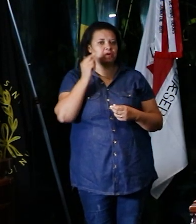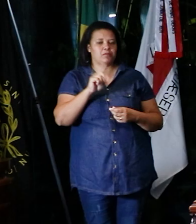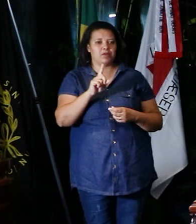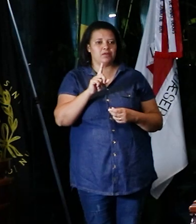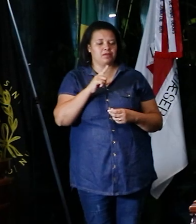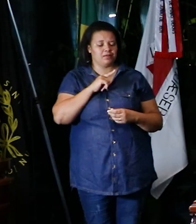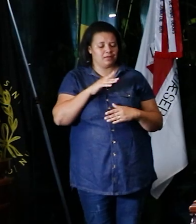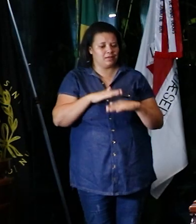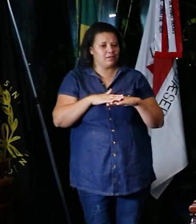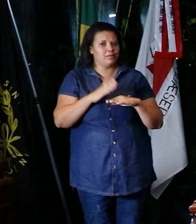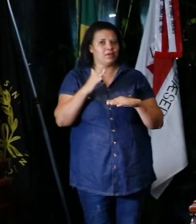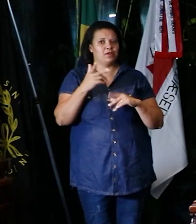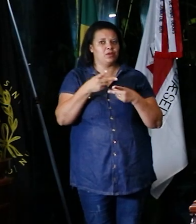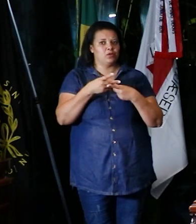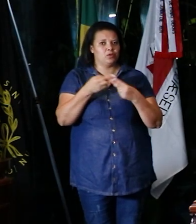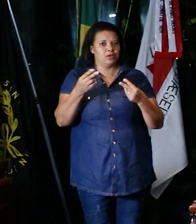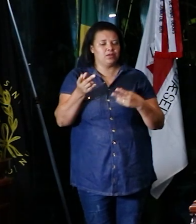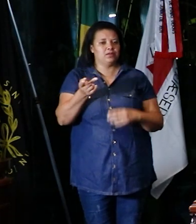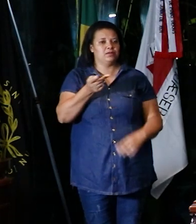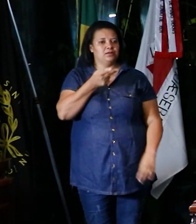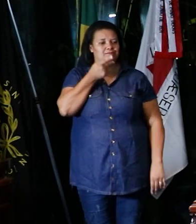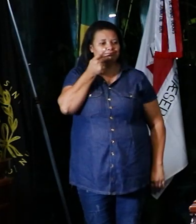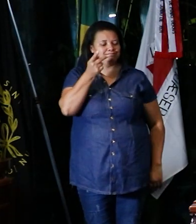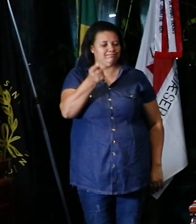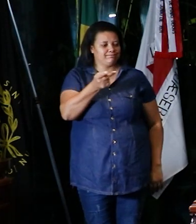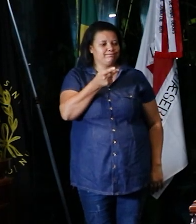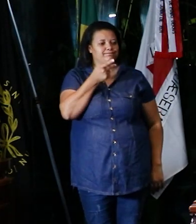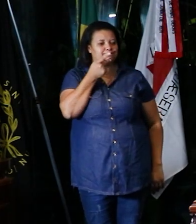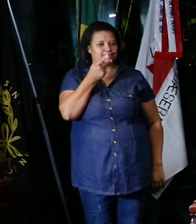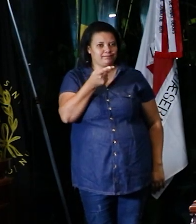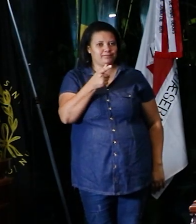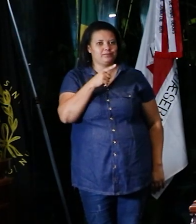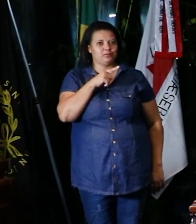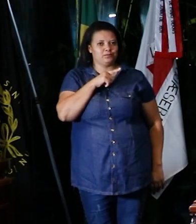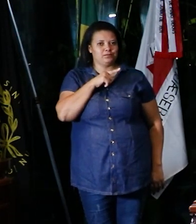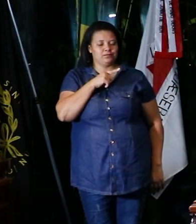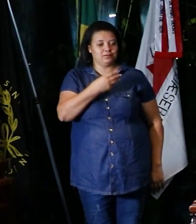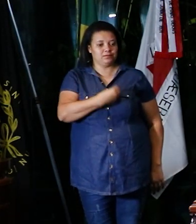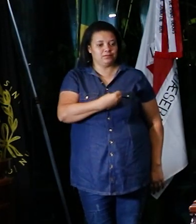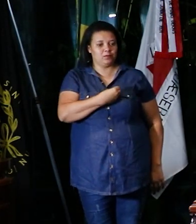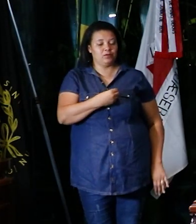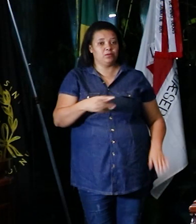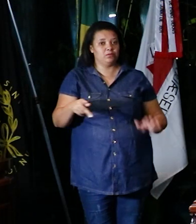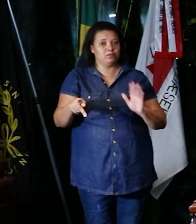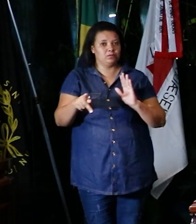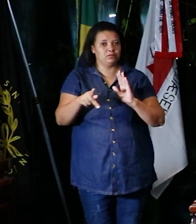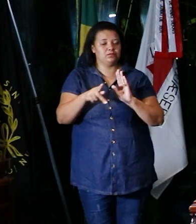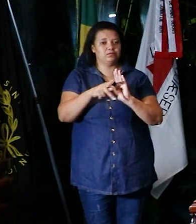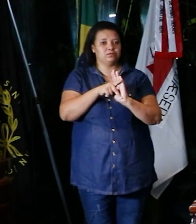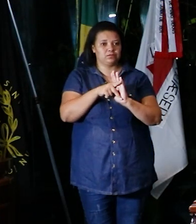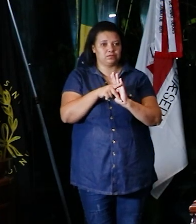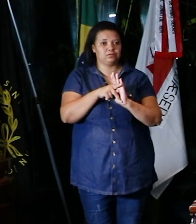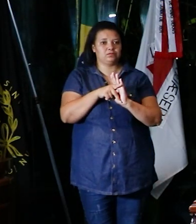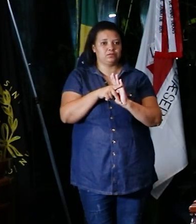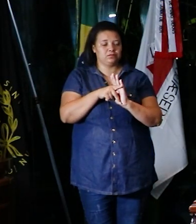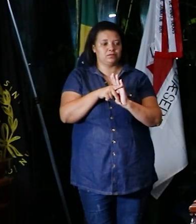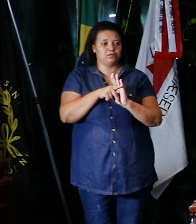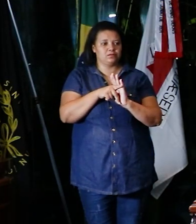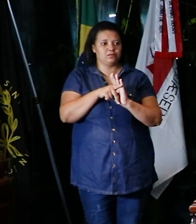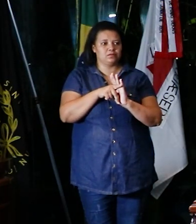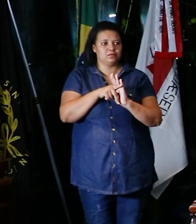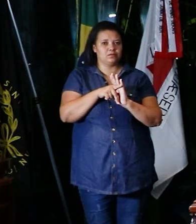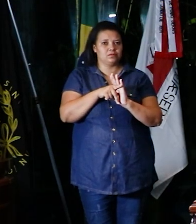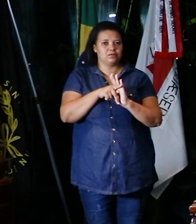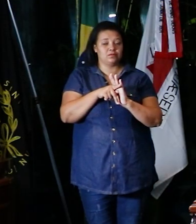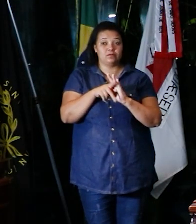mais coisas a dizer e têm caminhos próprios e vão por